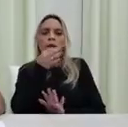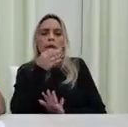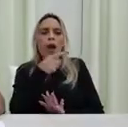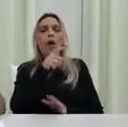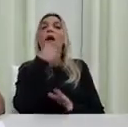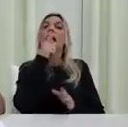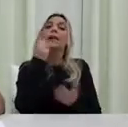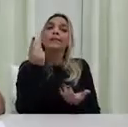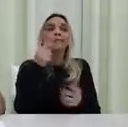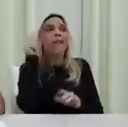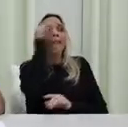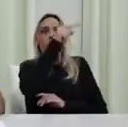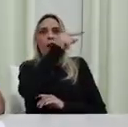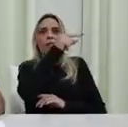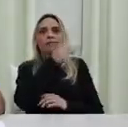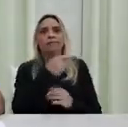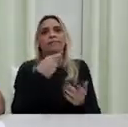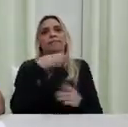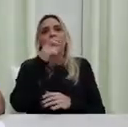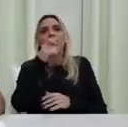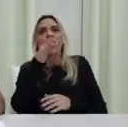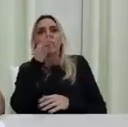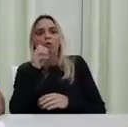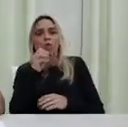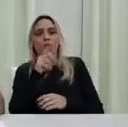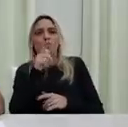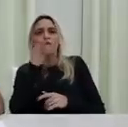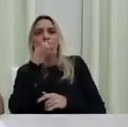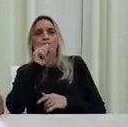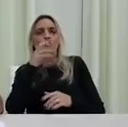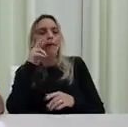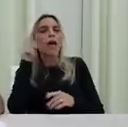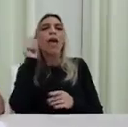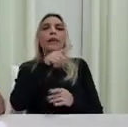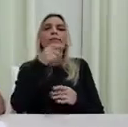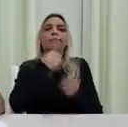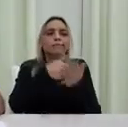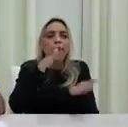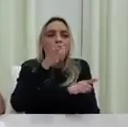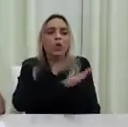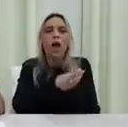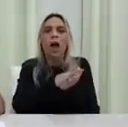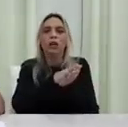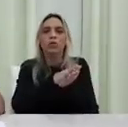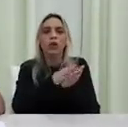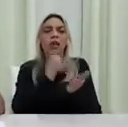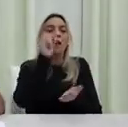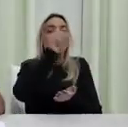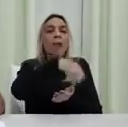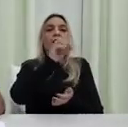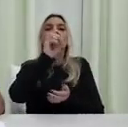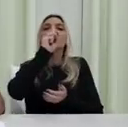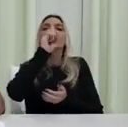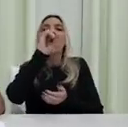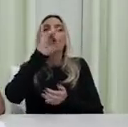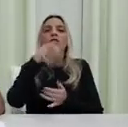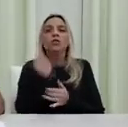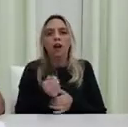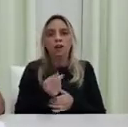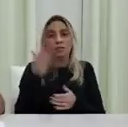plantam soja, entre outras coisas, que foram multados pelo IBAMA em 120 milhões de reais. Já sabe o que a gente vai fazer com essa multa, né?